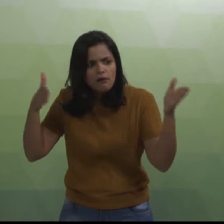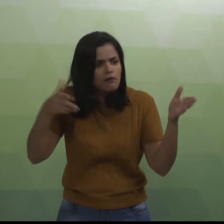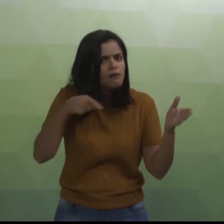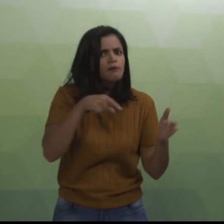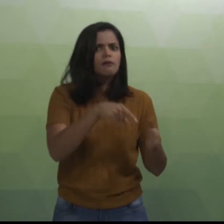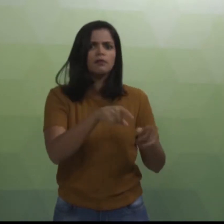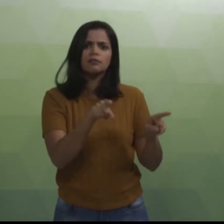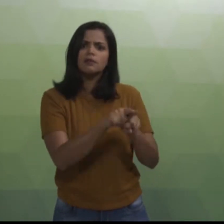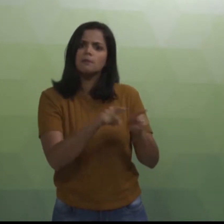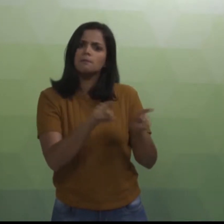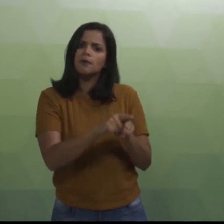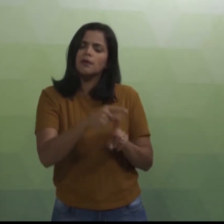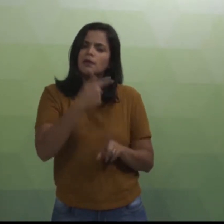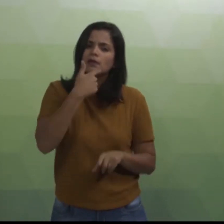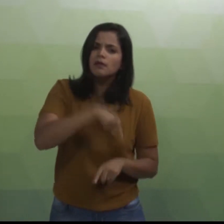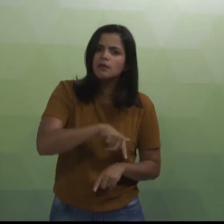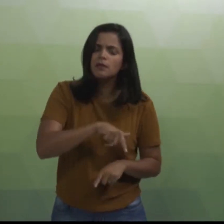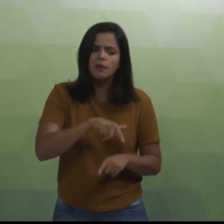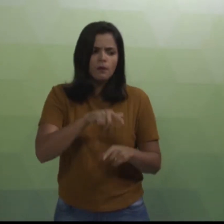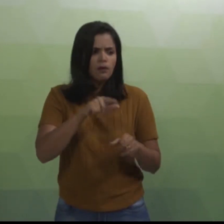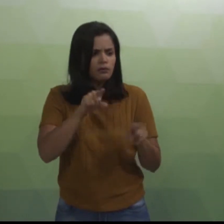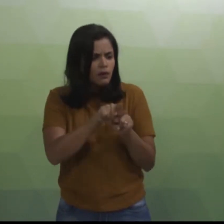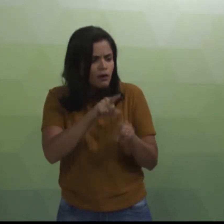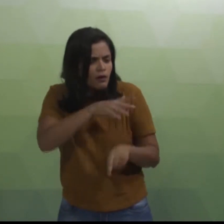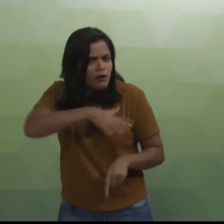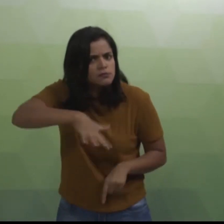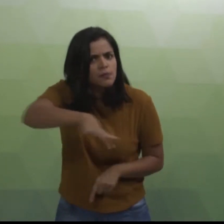Percebam que a língua de sinais ela foi reconhecida também como